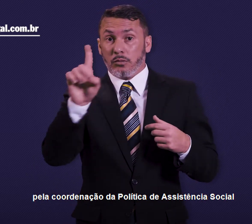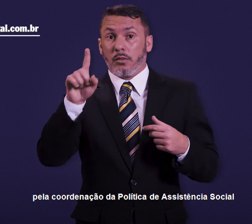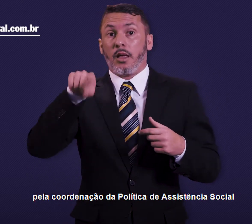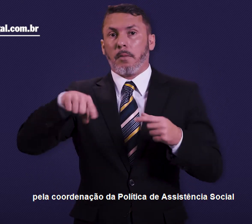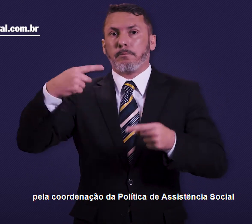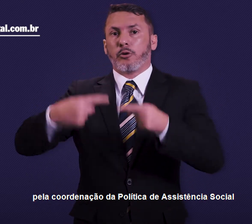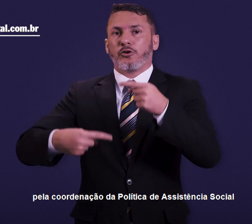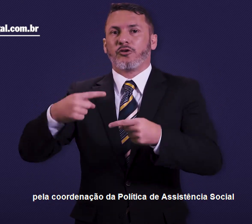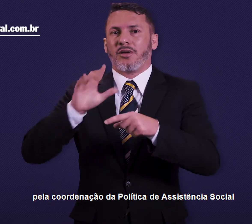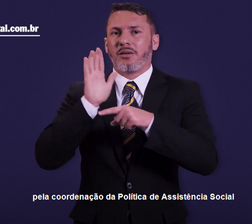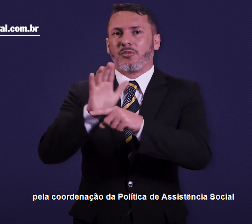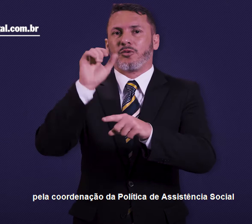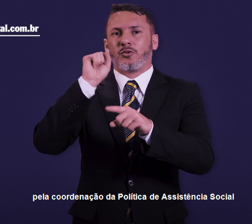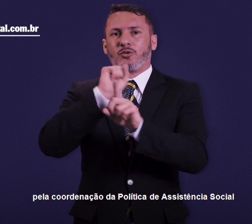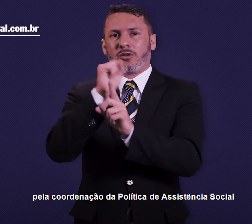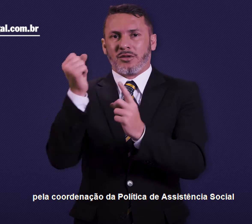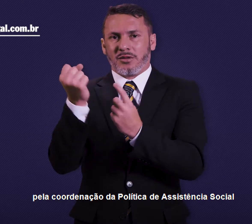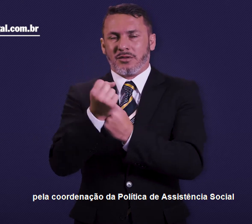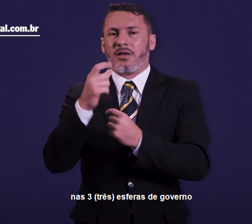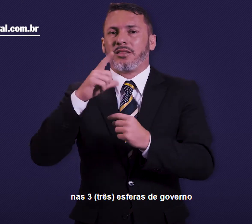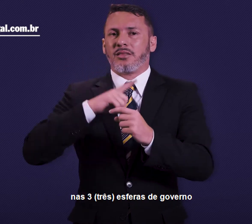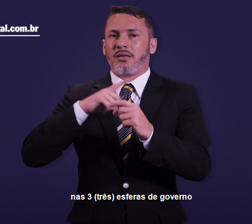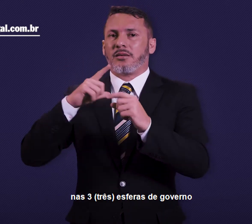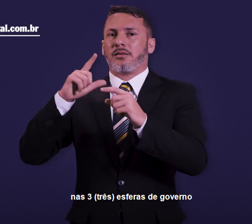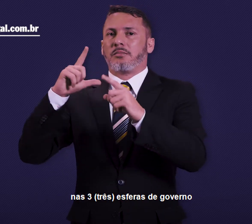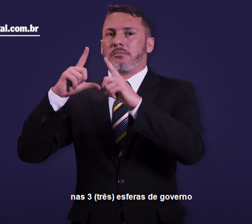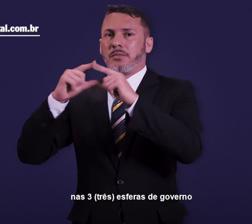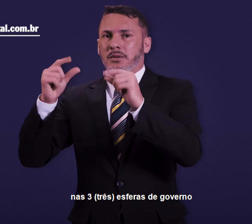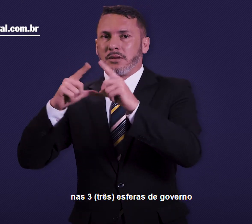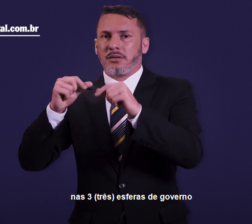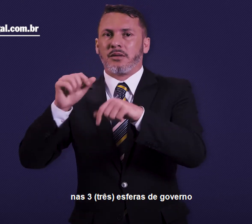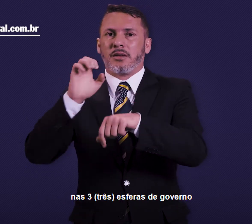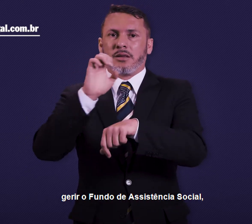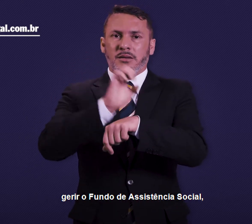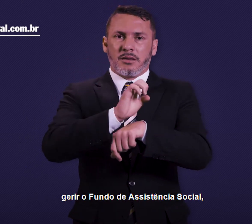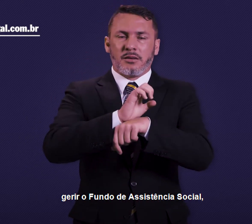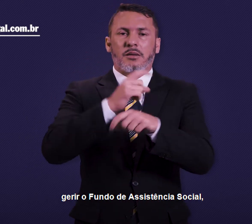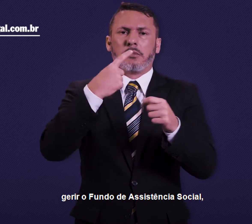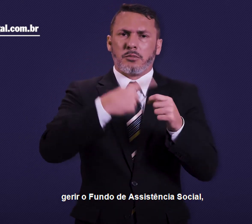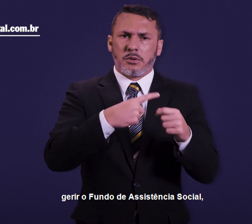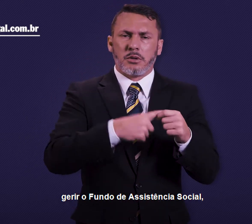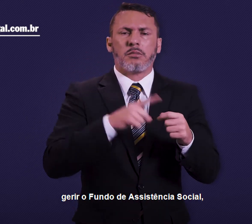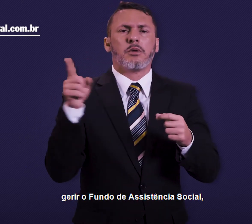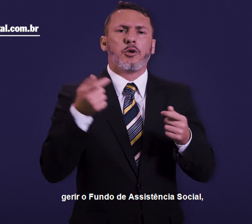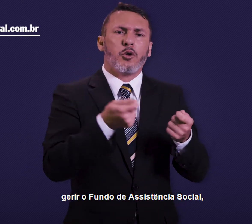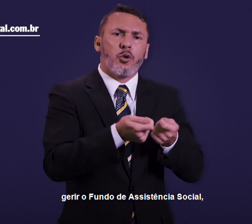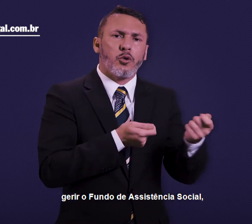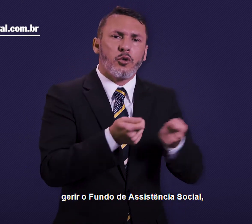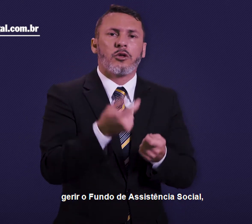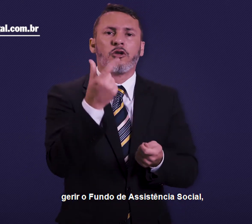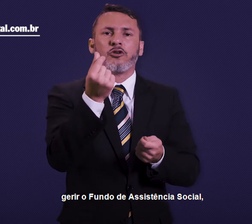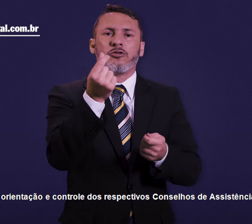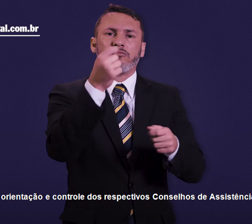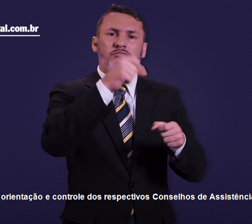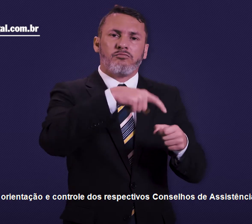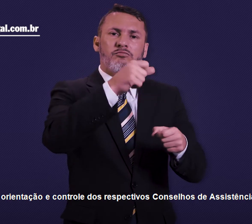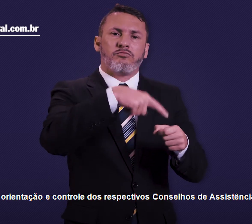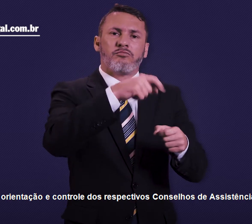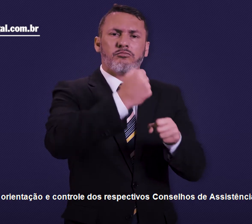coordenação da política de assistência social nas 3 esferas de governo gerir o Fundo de Assistência Social sob orientação